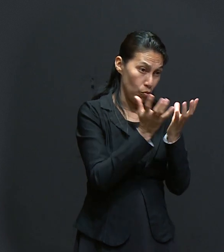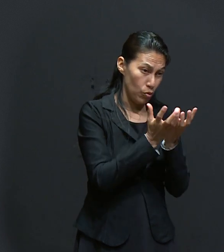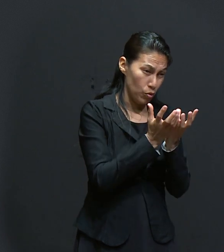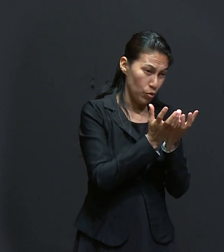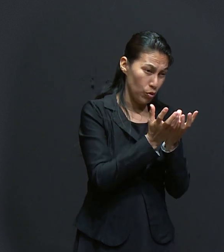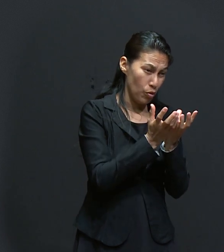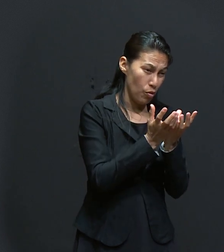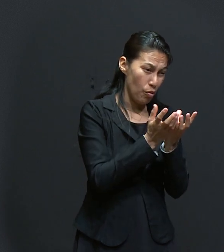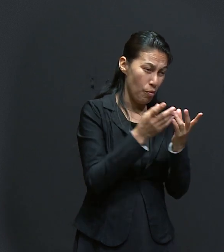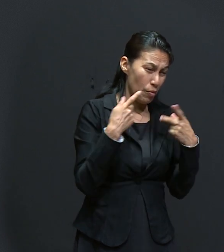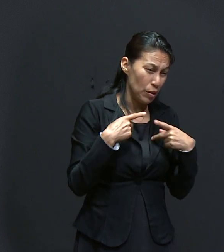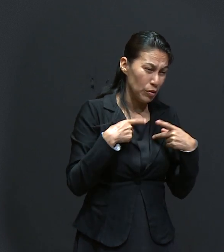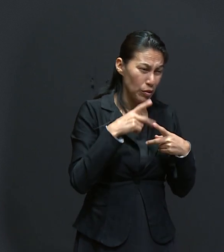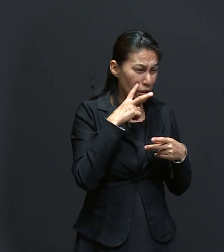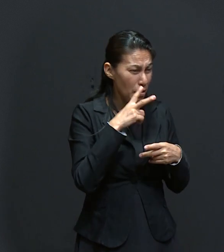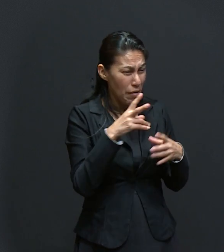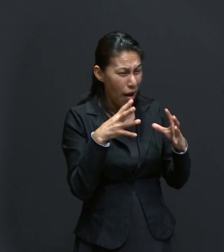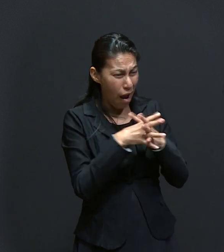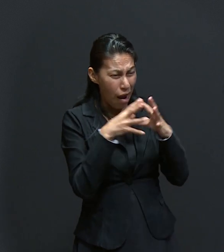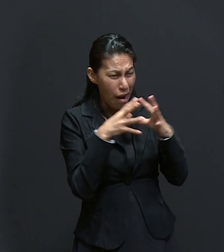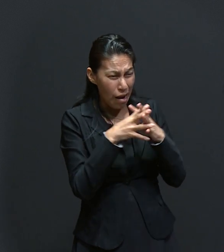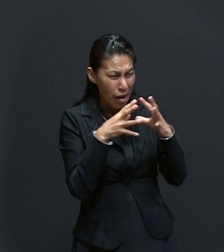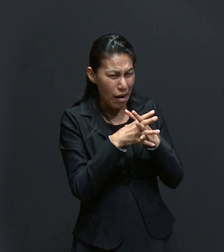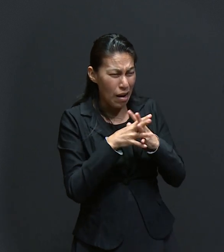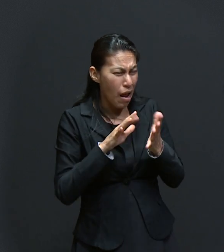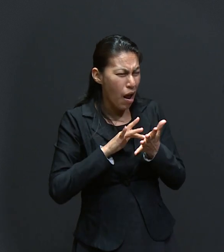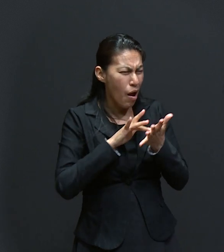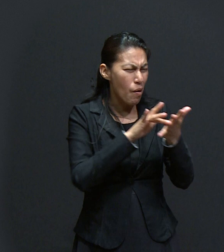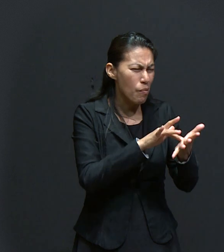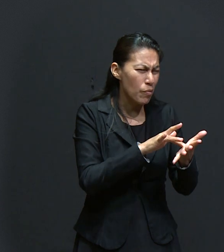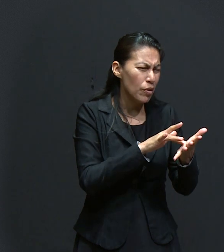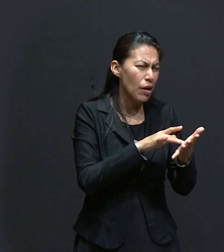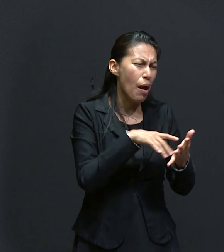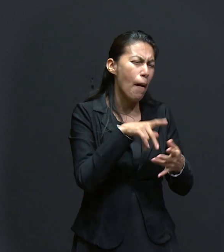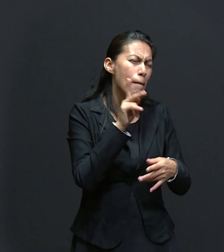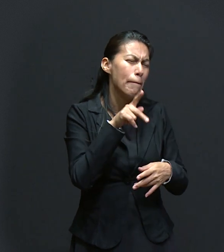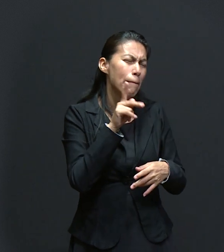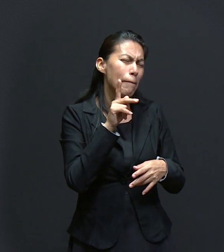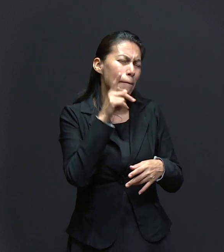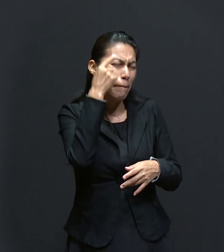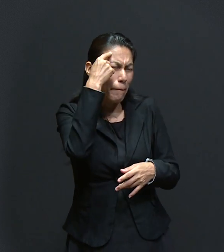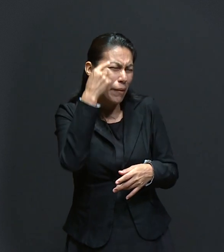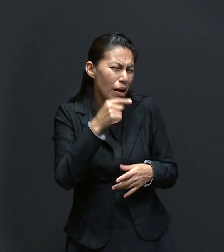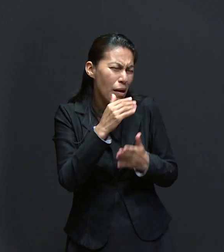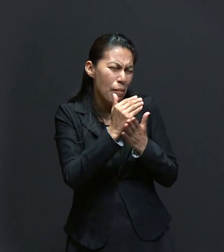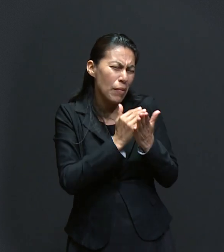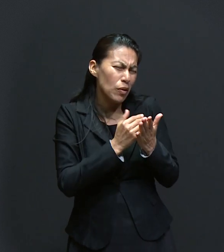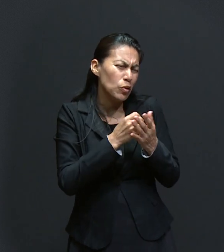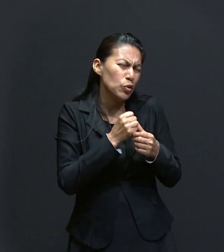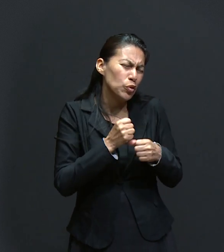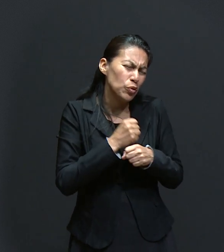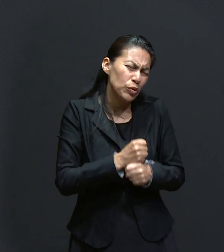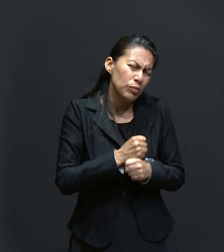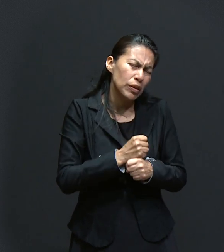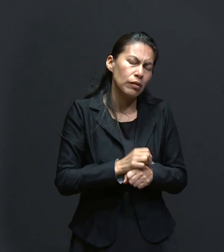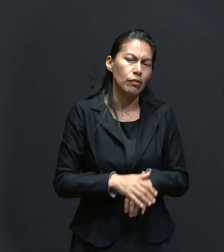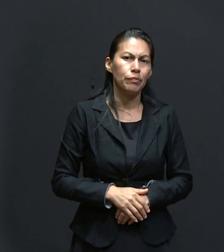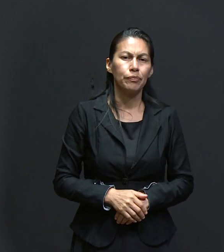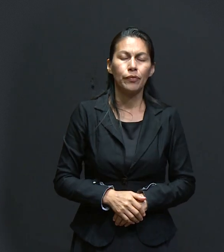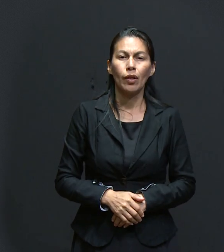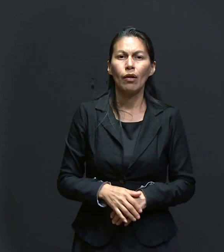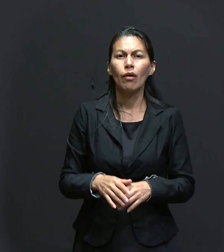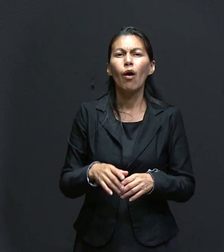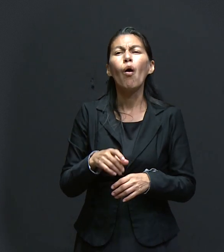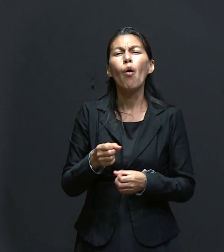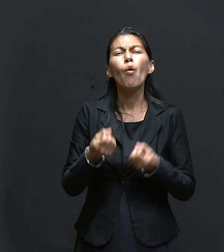alrededor del mundo para que sea menos doloroso el conflicto que está viviendo cráneo en estos momentos